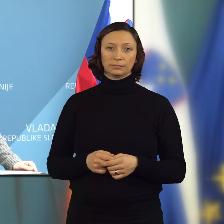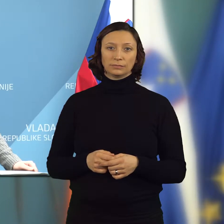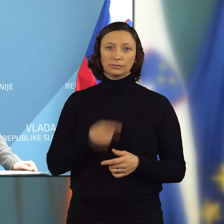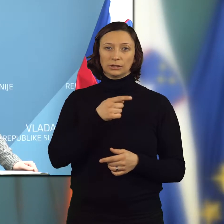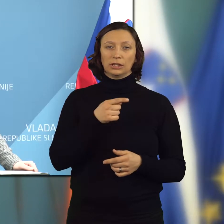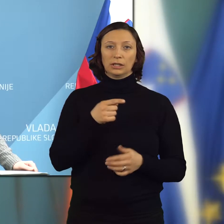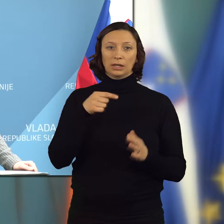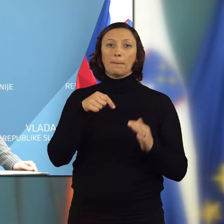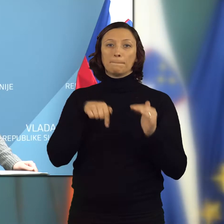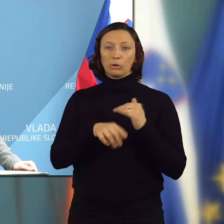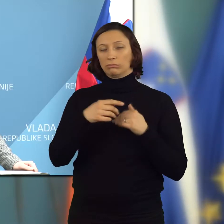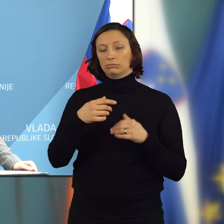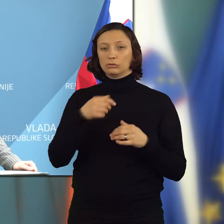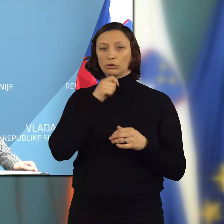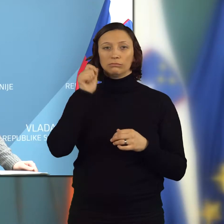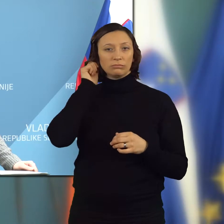Zdravo, že boš izpod črto.